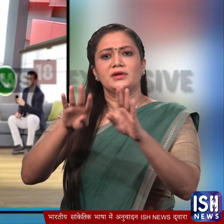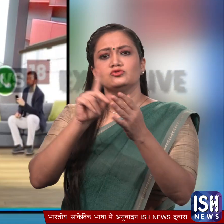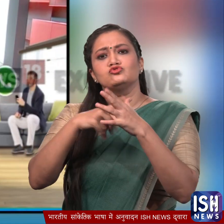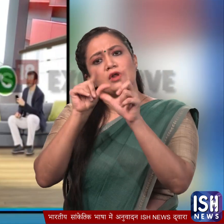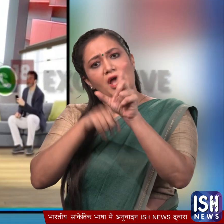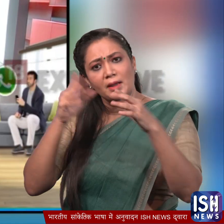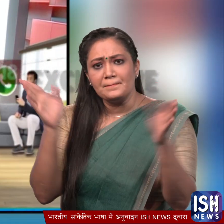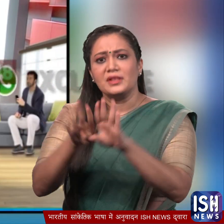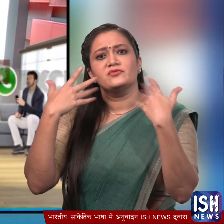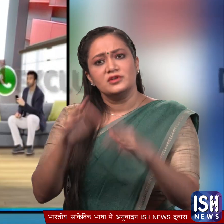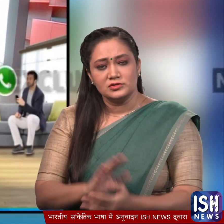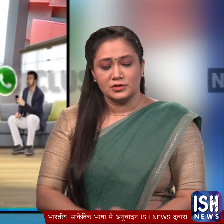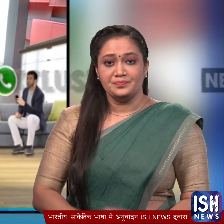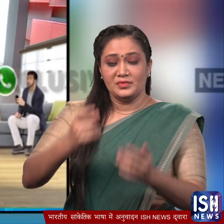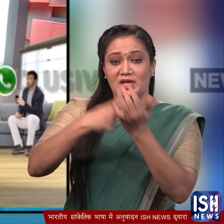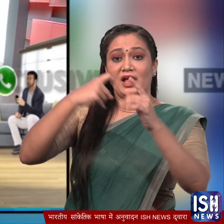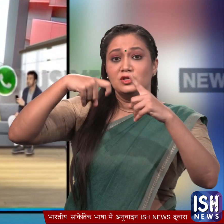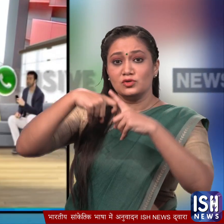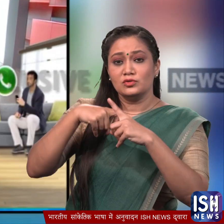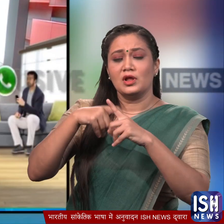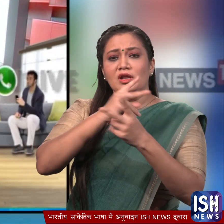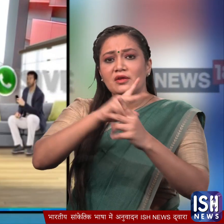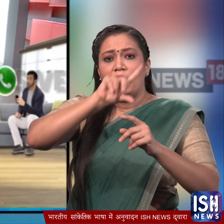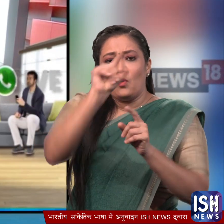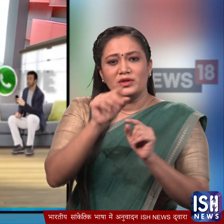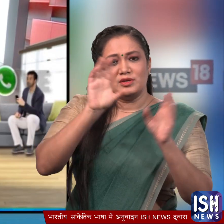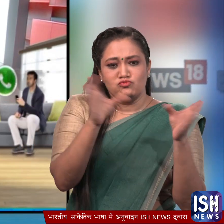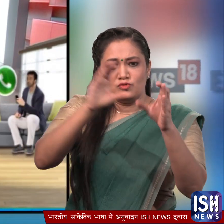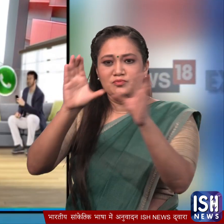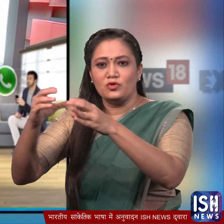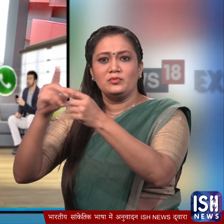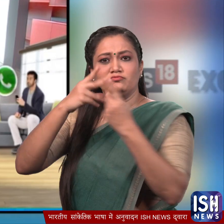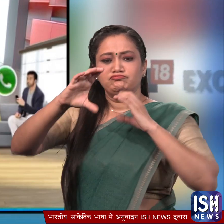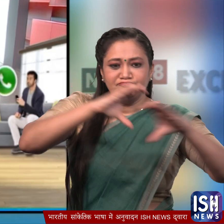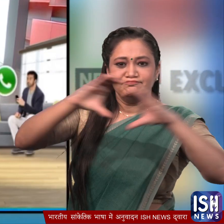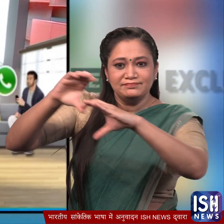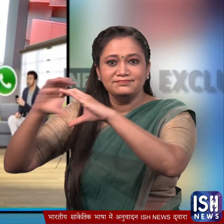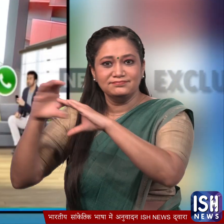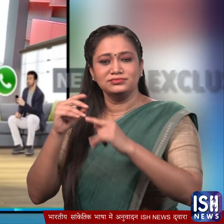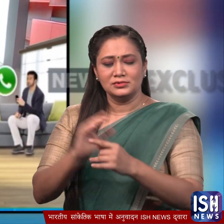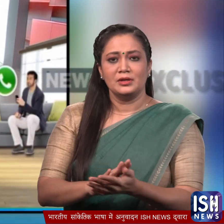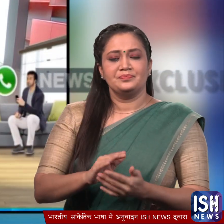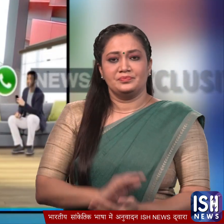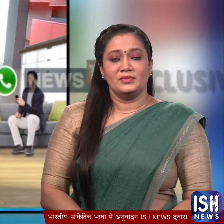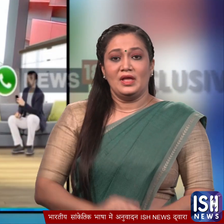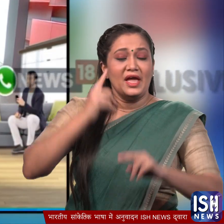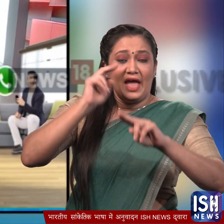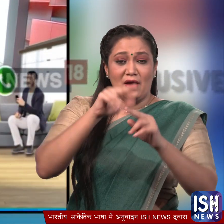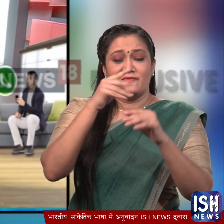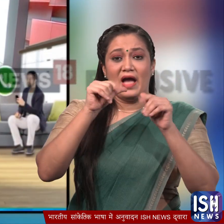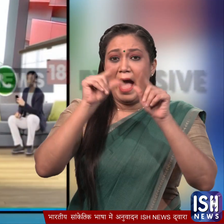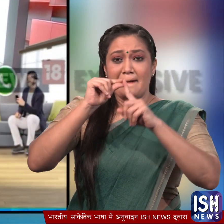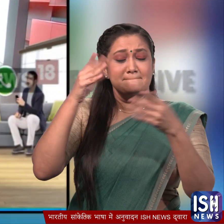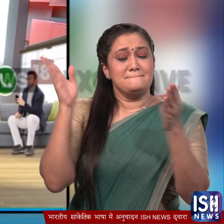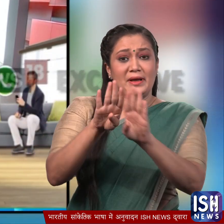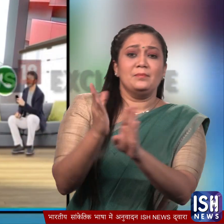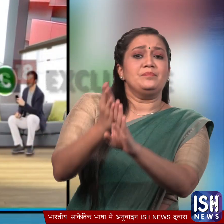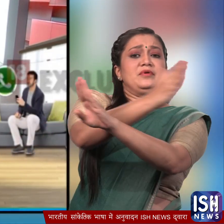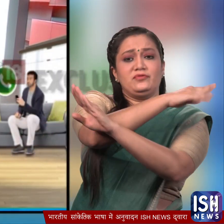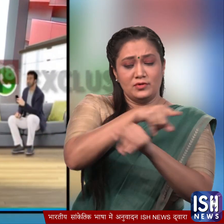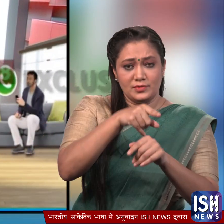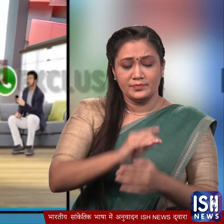सकती है। शिल्पा शेट्टी के पति और अश्लील फिल्में बनाने के आरोपी राज कुंद्रा से जुड़े कुछ और राज सामने आए। न्यूज़ 18 को मिली कुछ व्हाट्सएप चैट